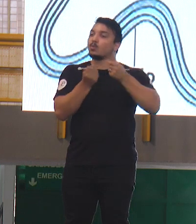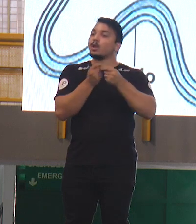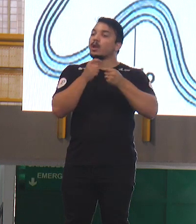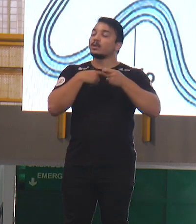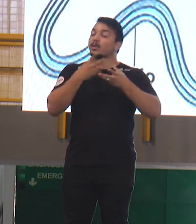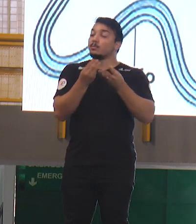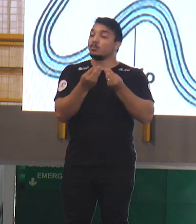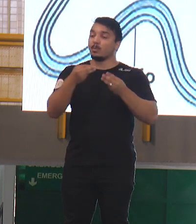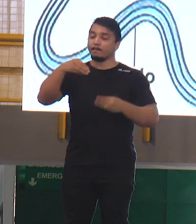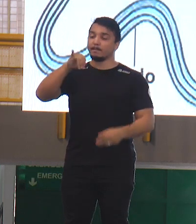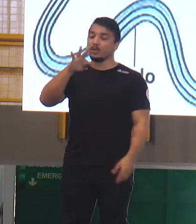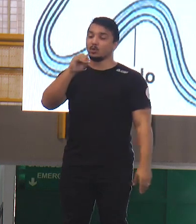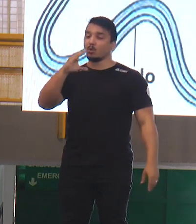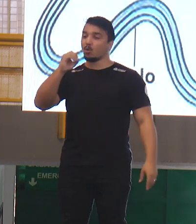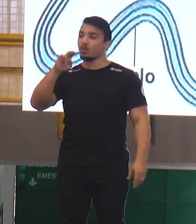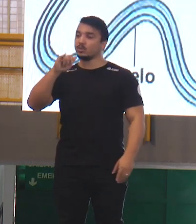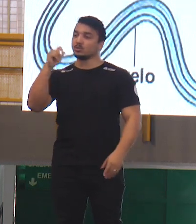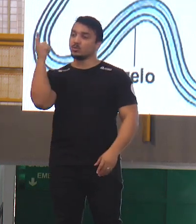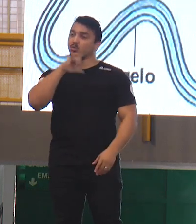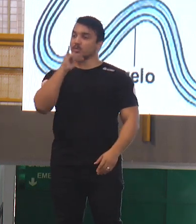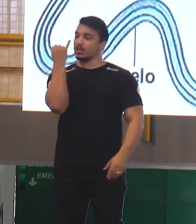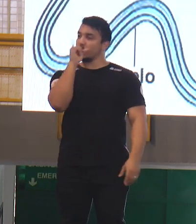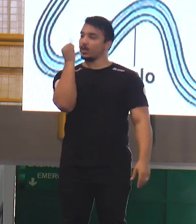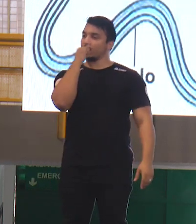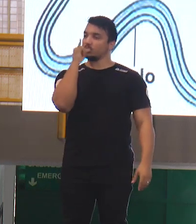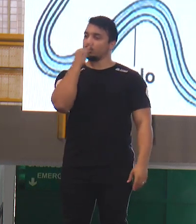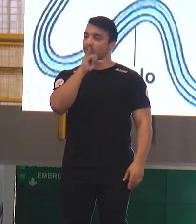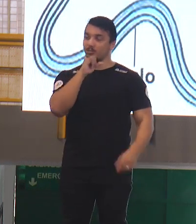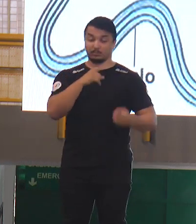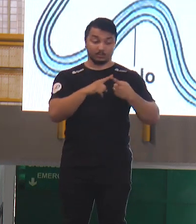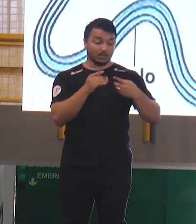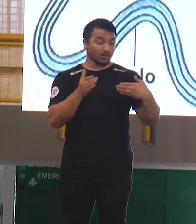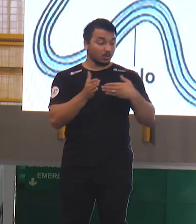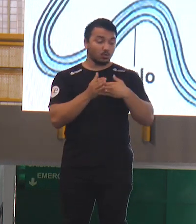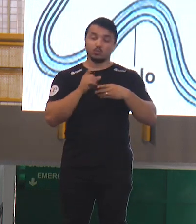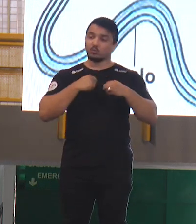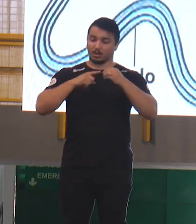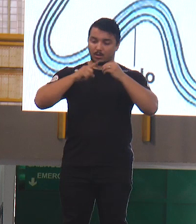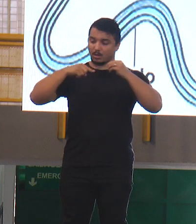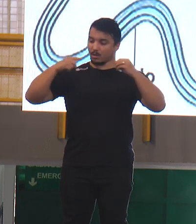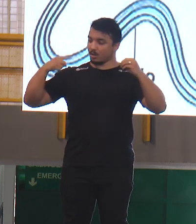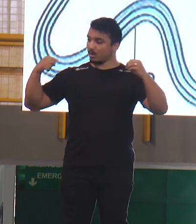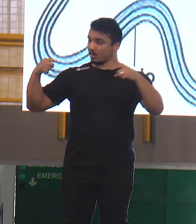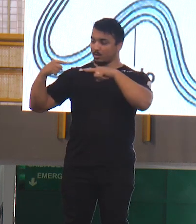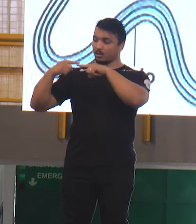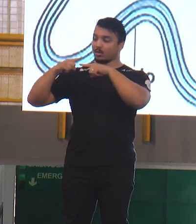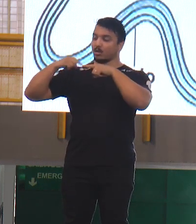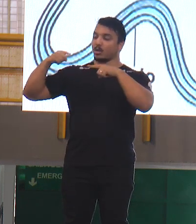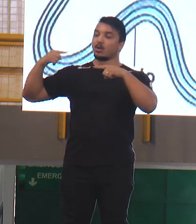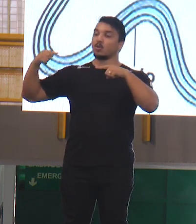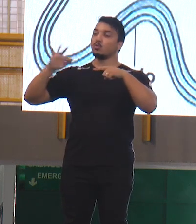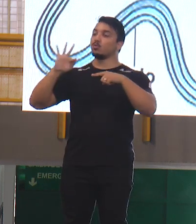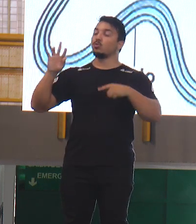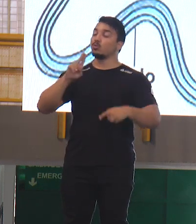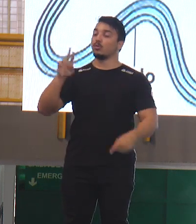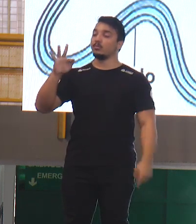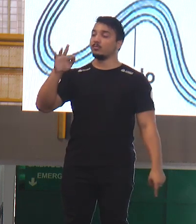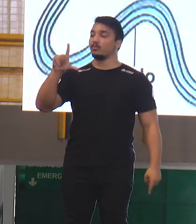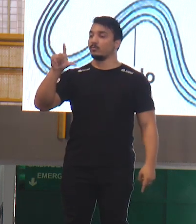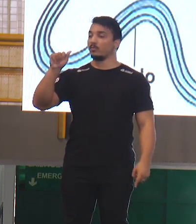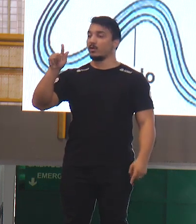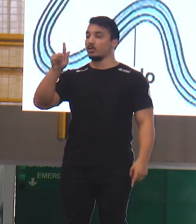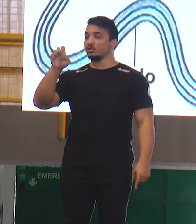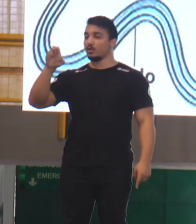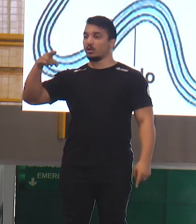quê? Para a geração de energia. E, finalmente, a cauda e flagelo vai ser uma estrutura